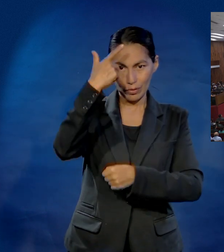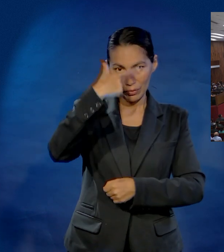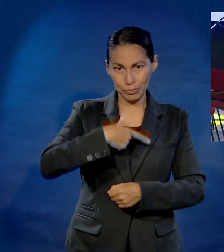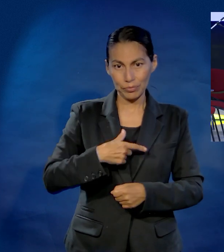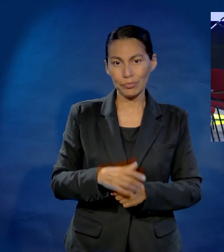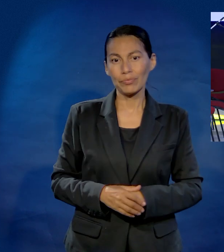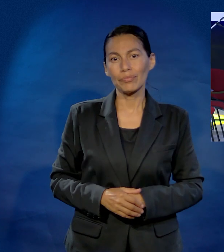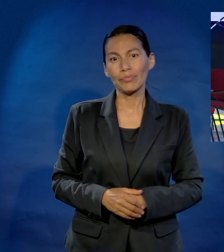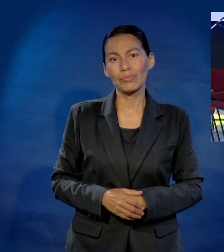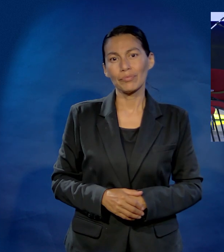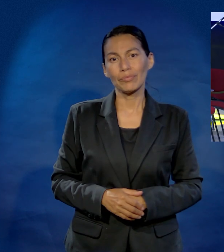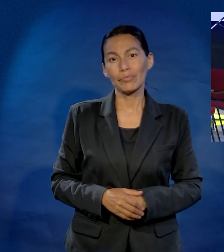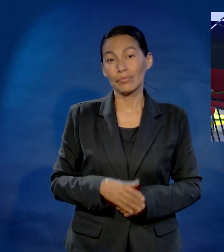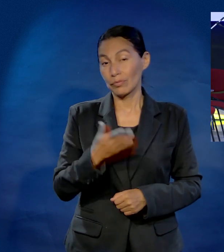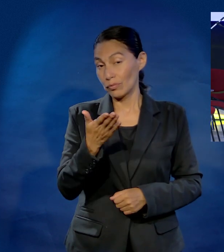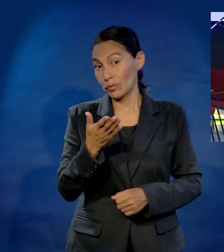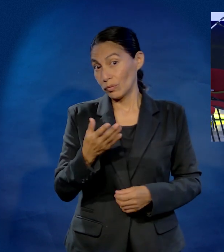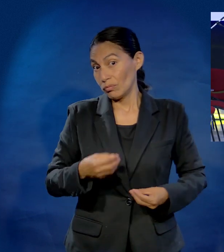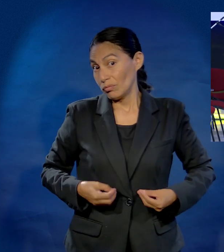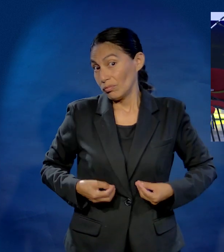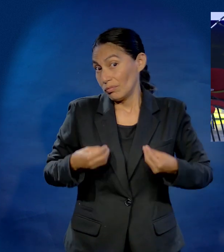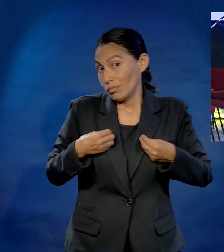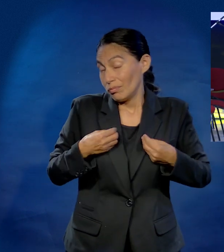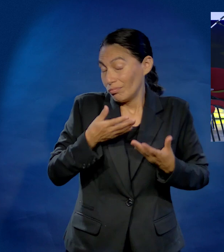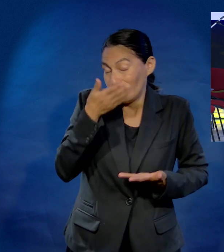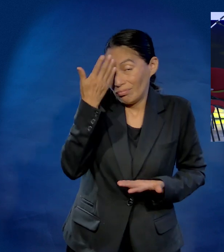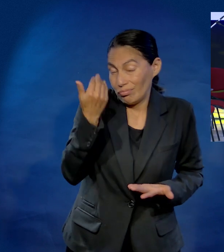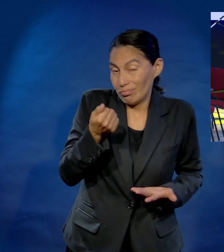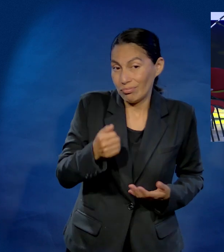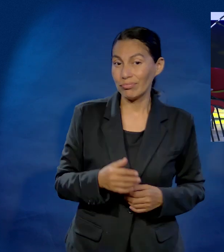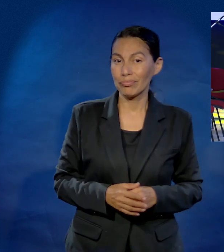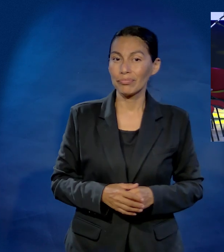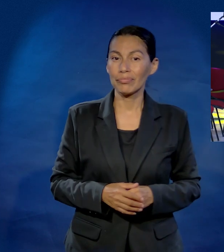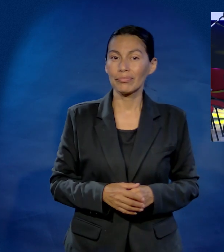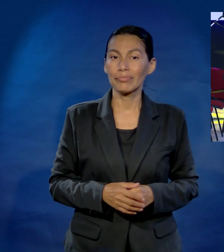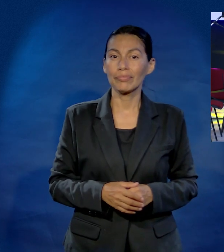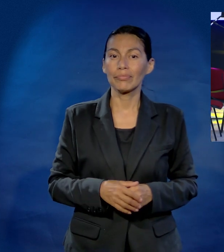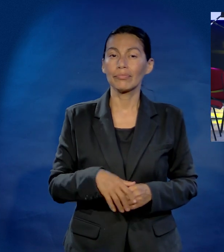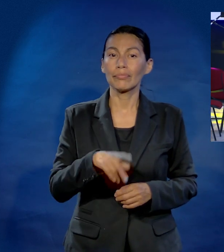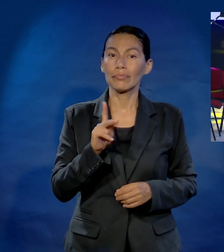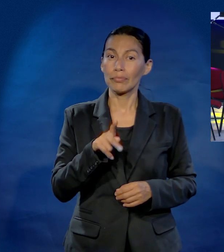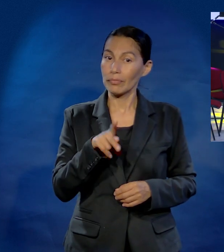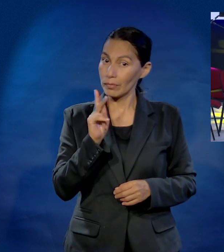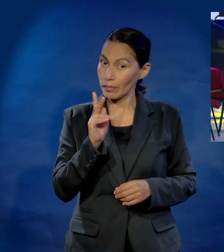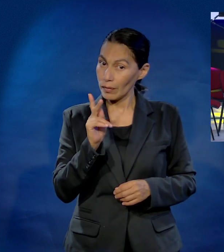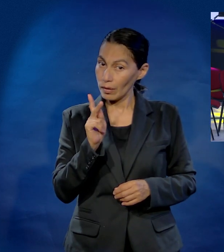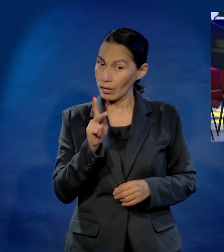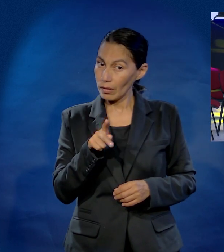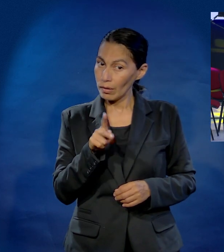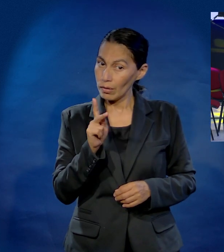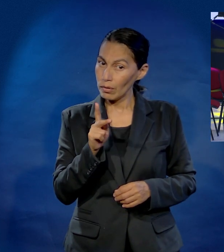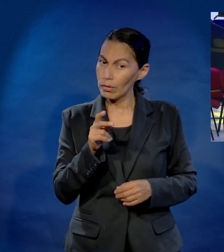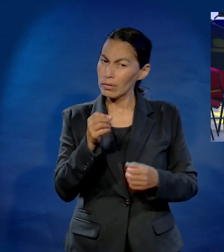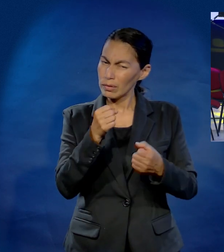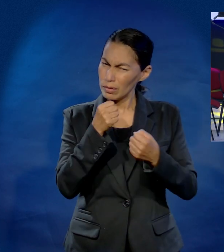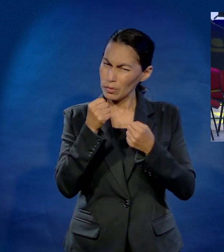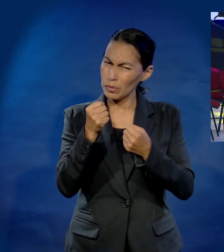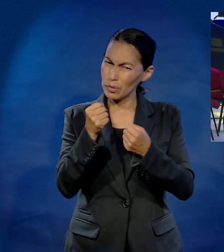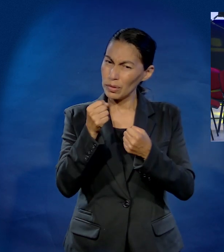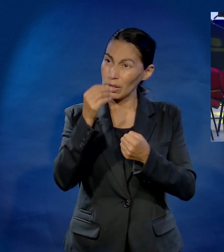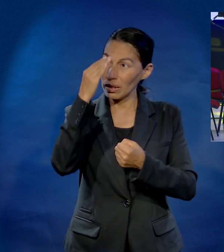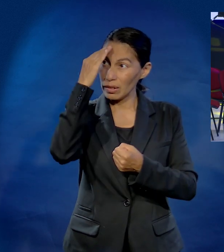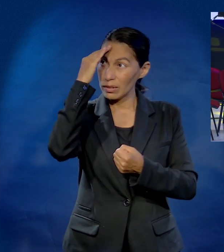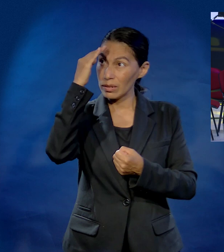llama conversión. Es una mente transformada por el Espíritu, la mente que